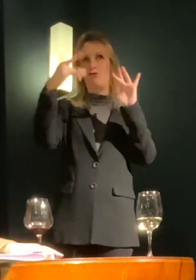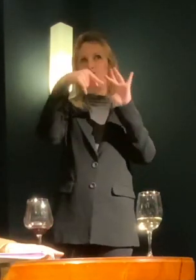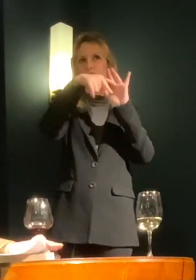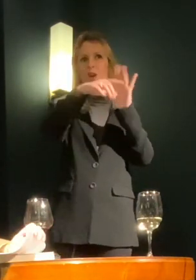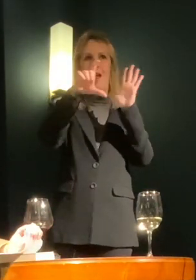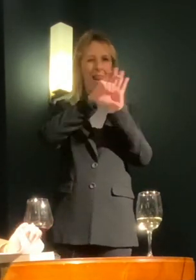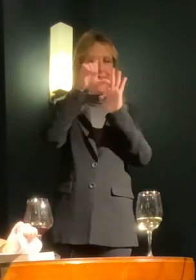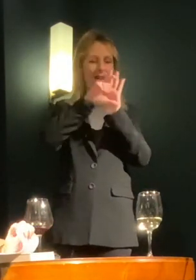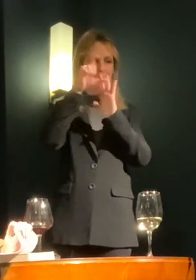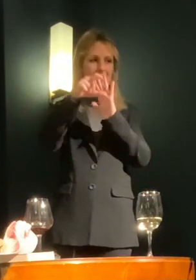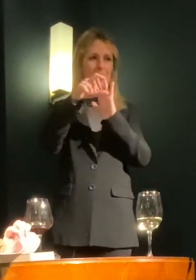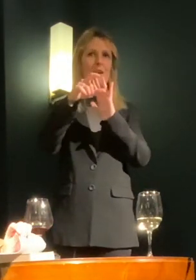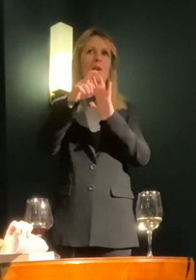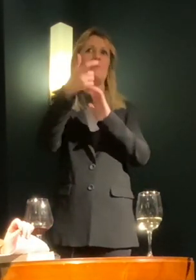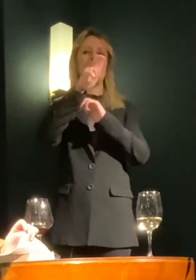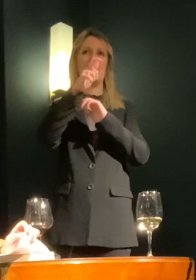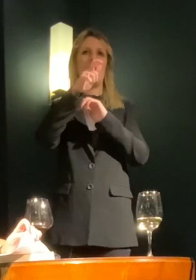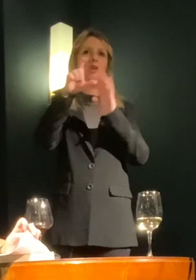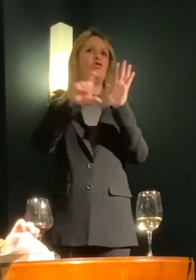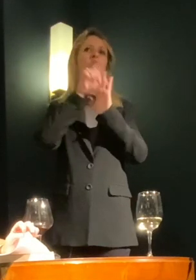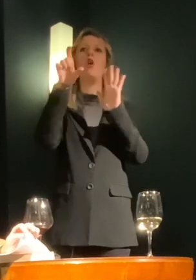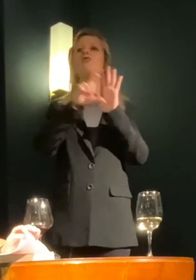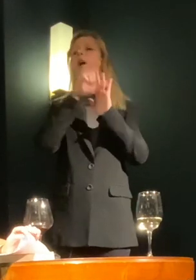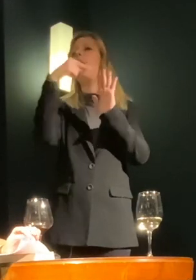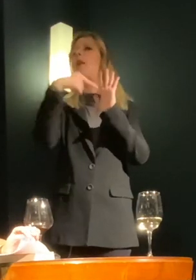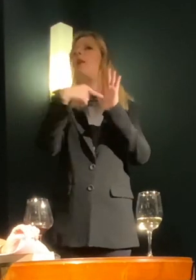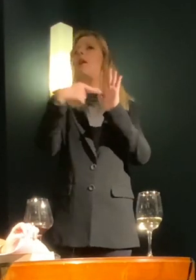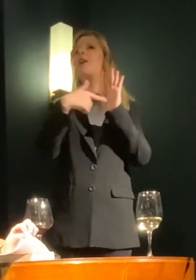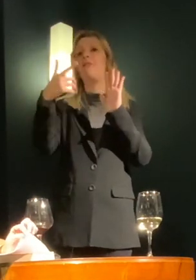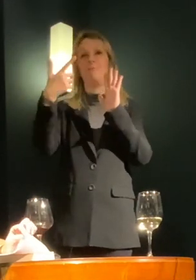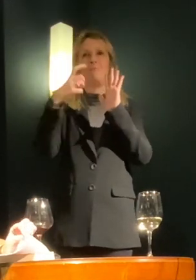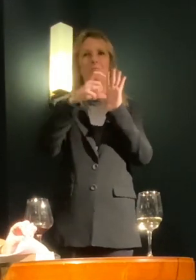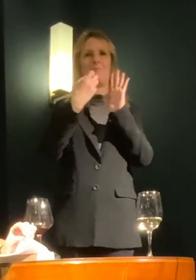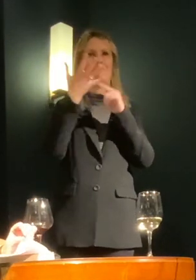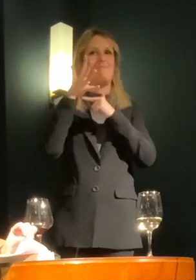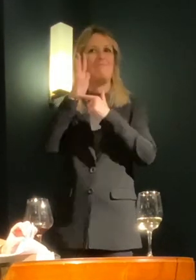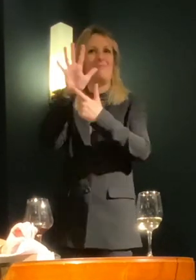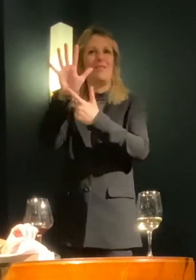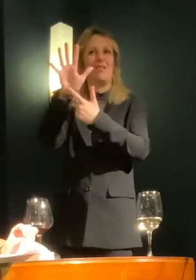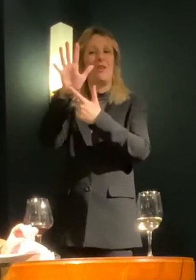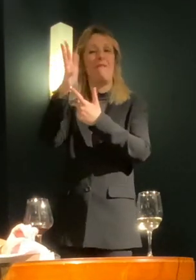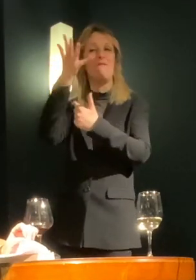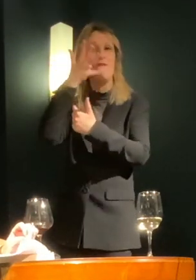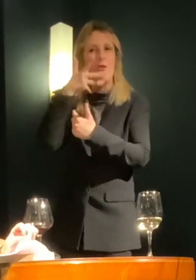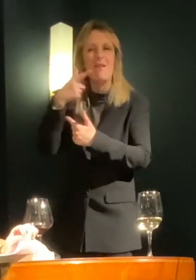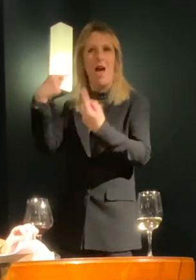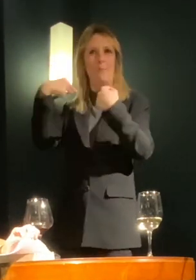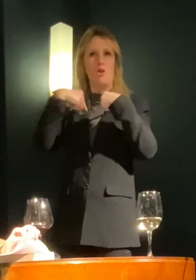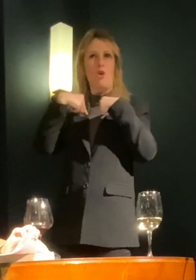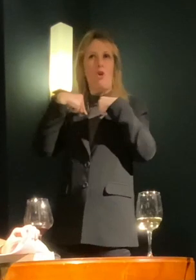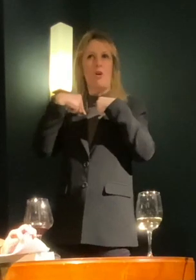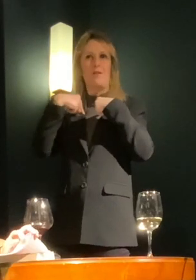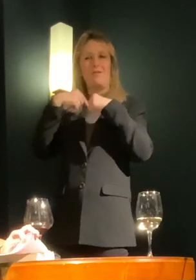Portano all'estremo questo discorso qui, perché noi sui social facciamo vedere quello che vogliamo far vedere di noi e... possiamo modulare,